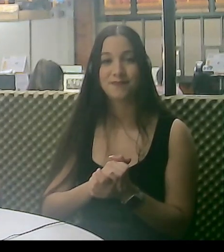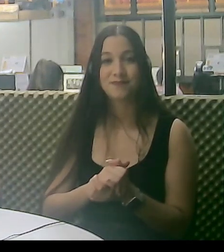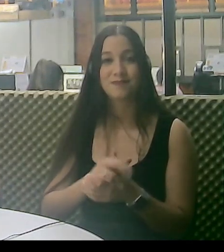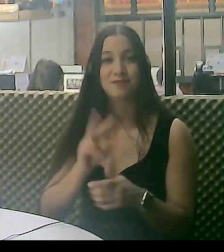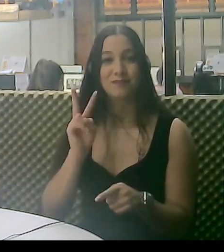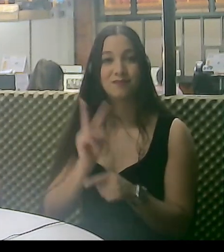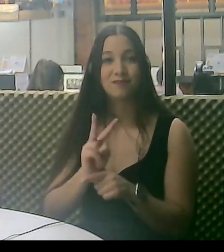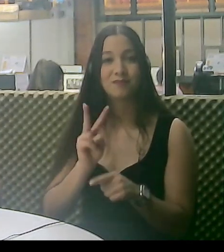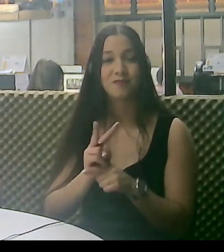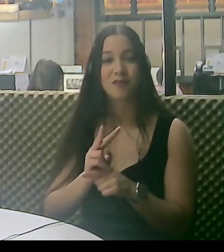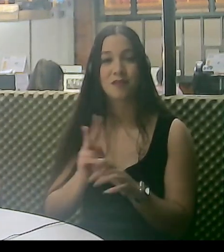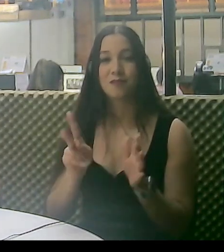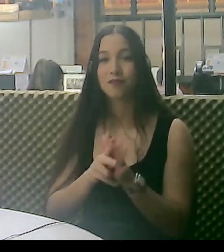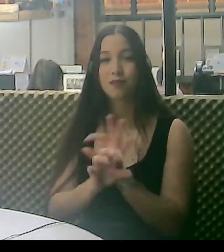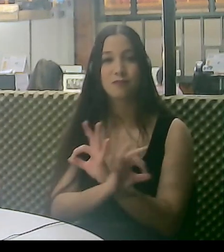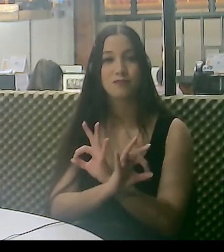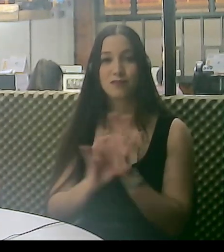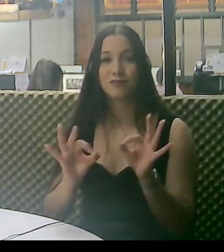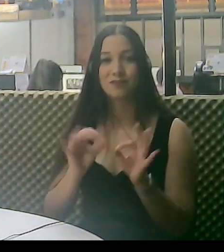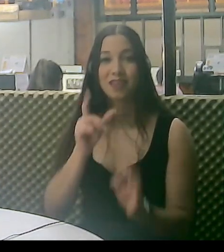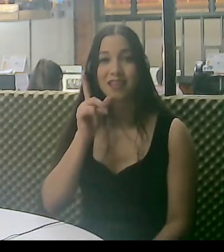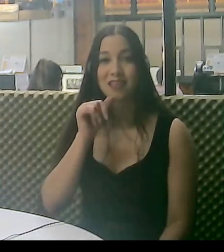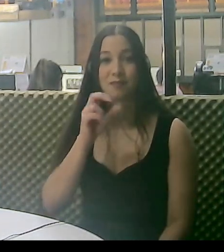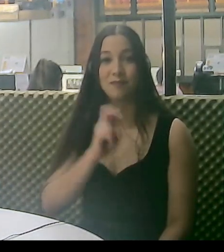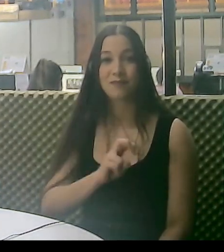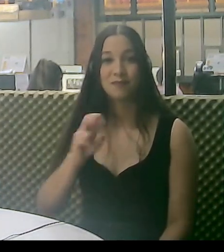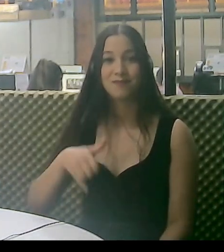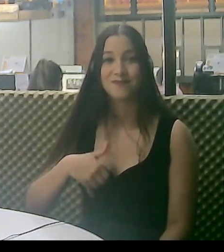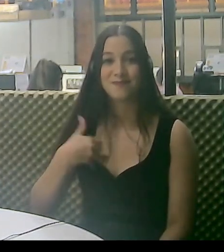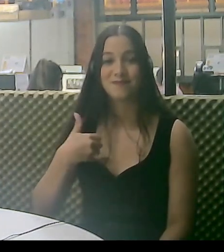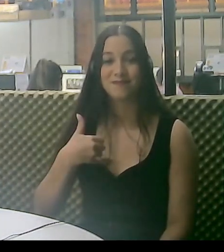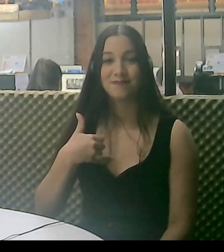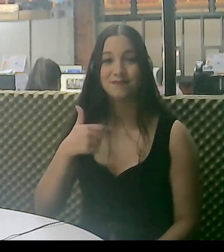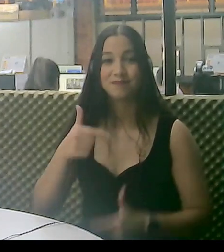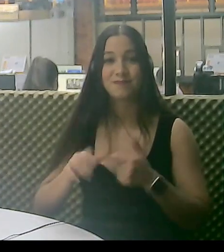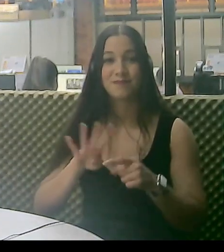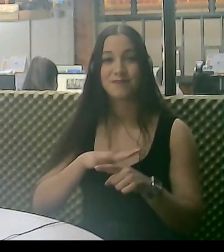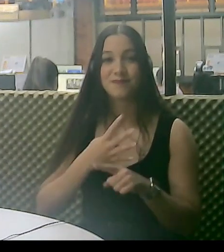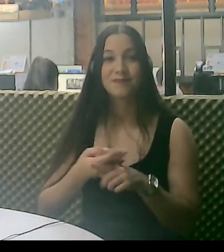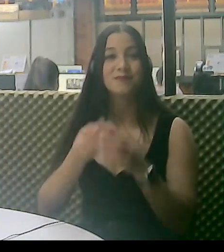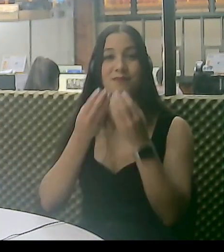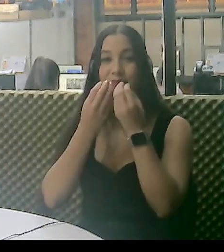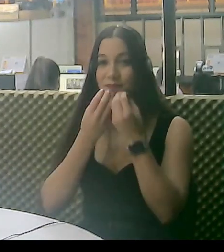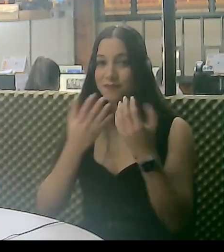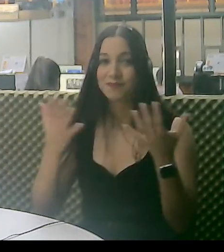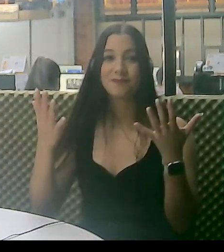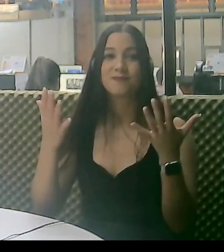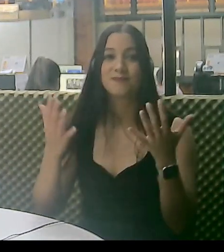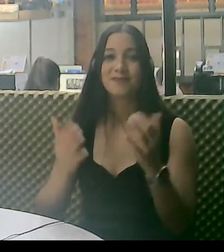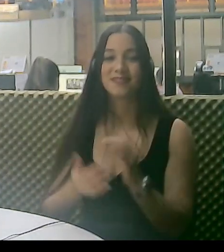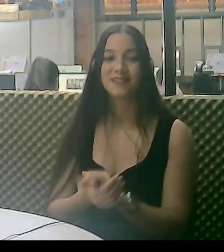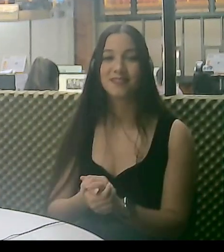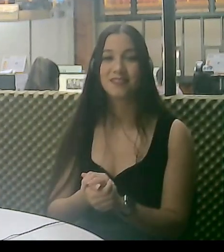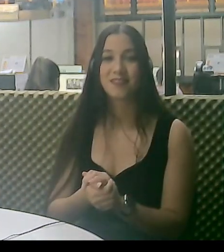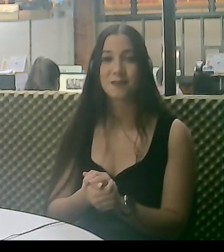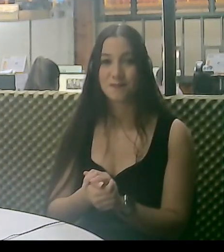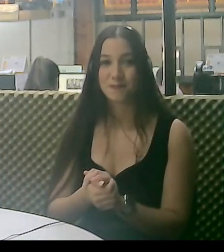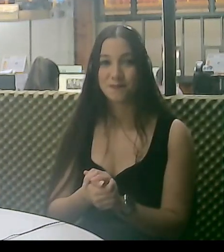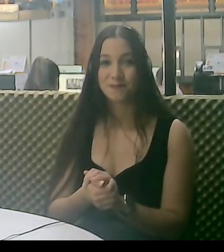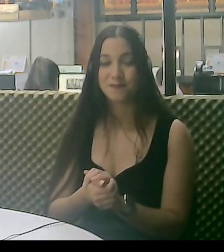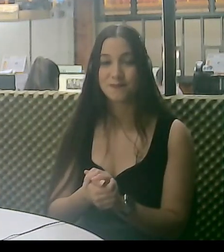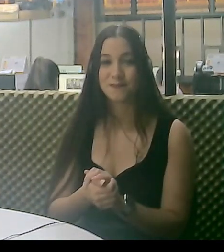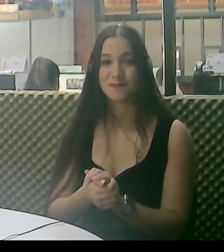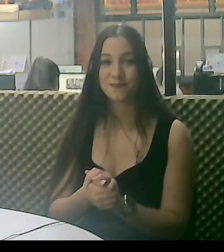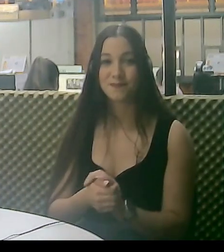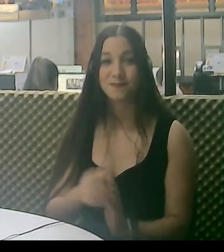Isso é que é gol de placa. Dê mais 55 anos. Fazer mais, fazer bem.